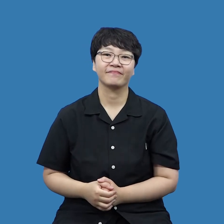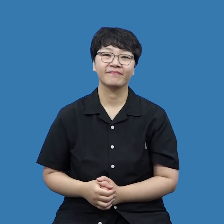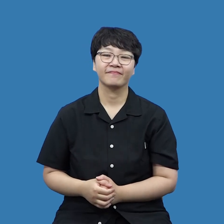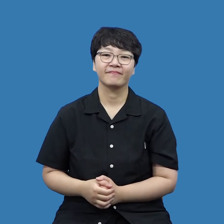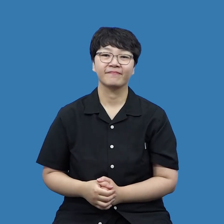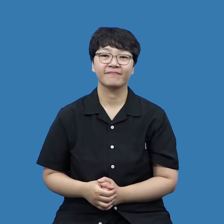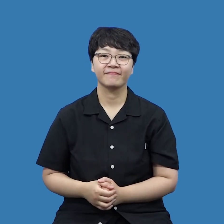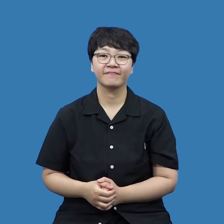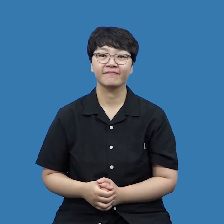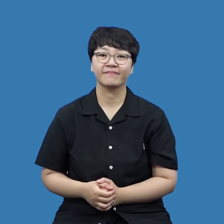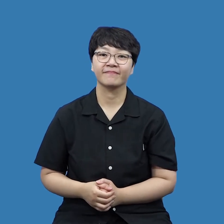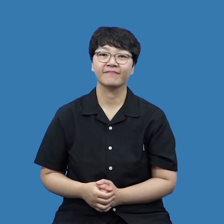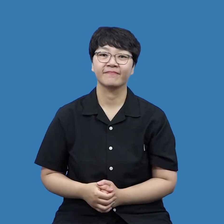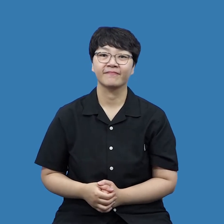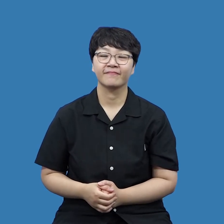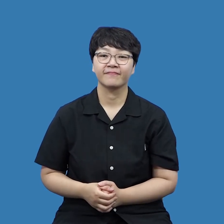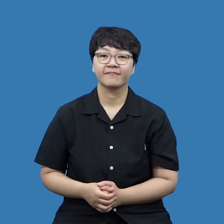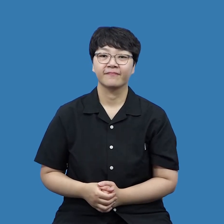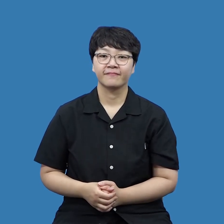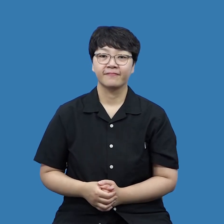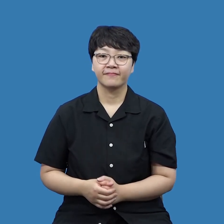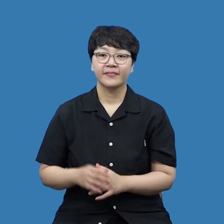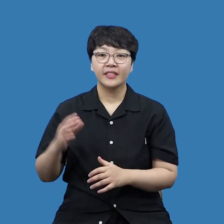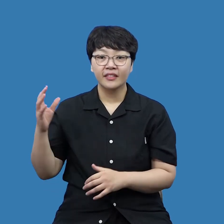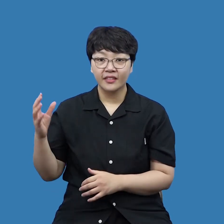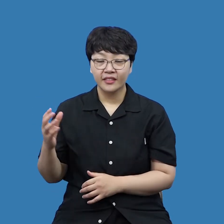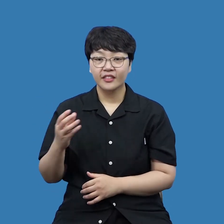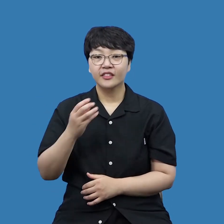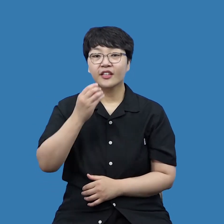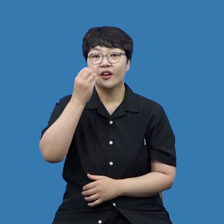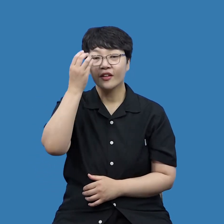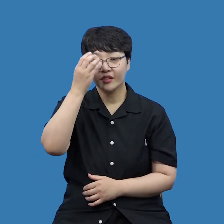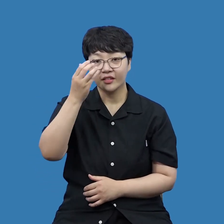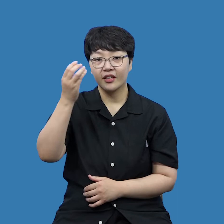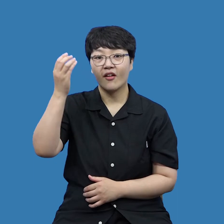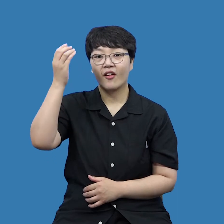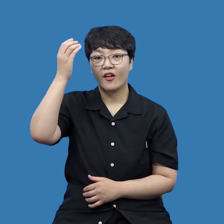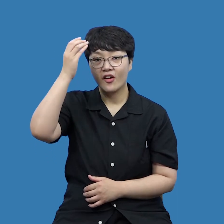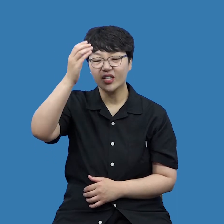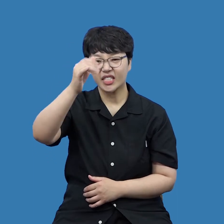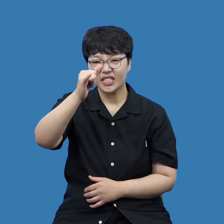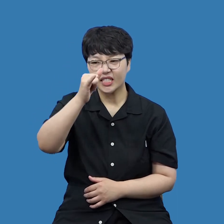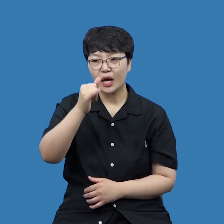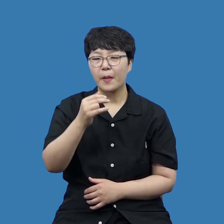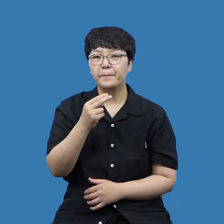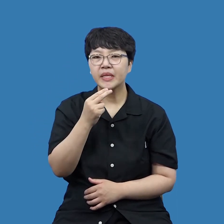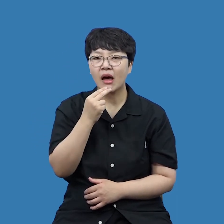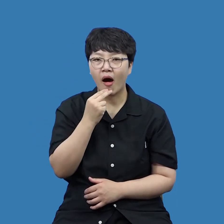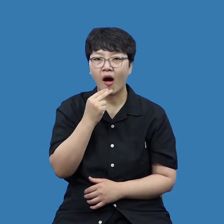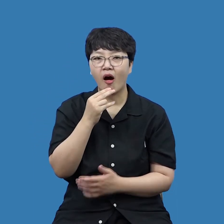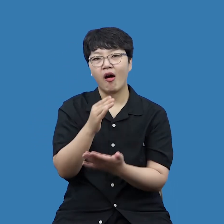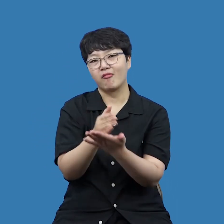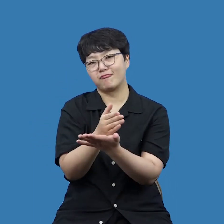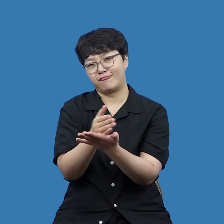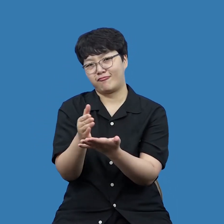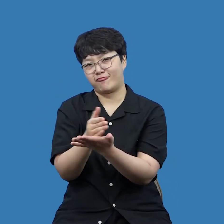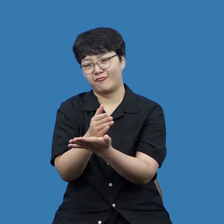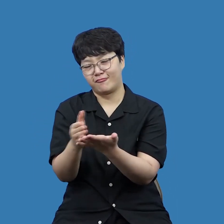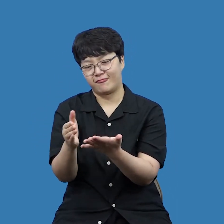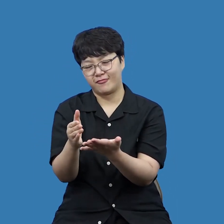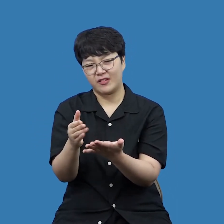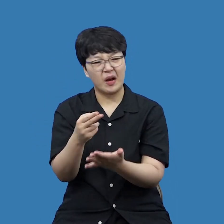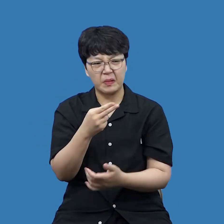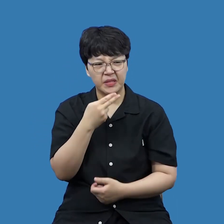못한 그리스도인들을 성경은 종종 육신적 그리스도인이라고 말합니다. 육신적 그리스도인들의 차이가